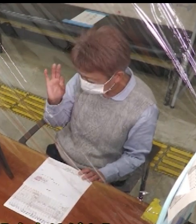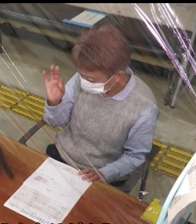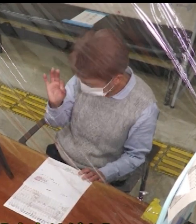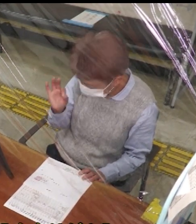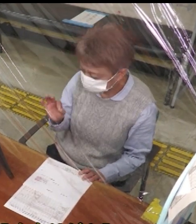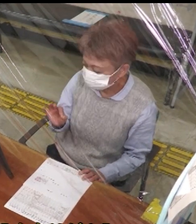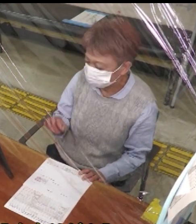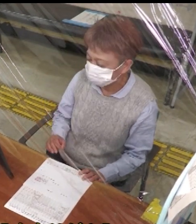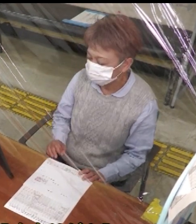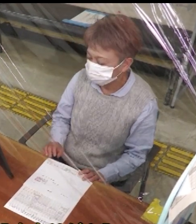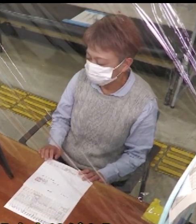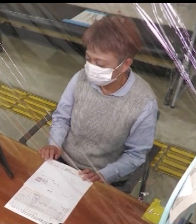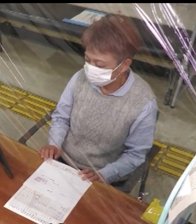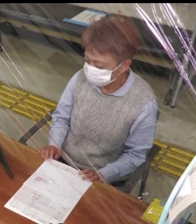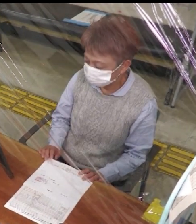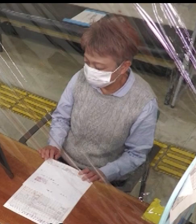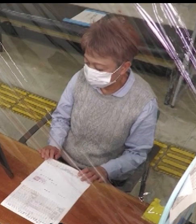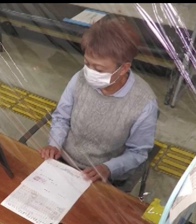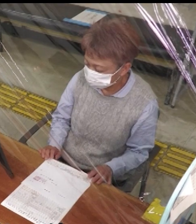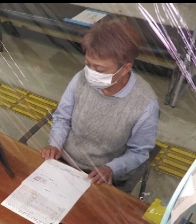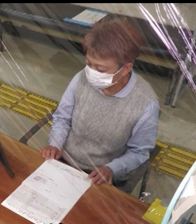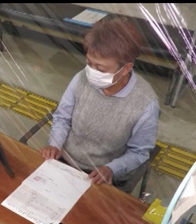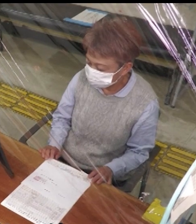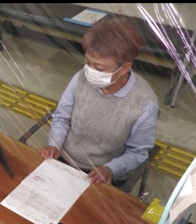どうもありがとうございました。